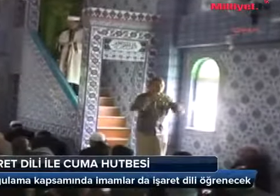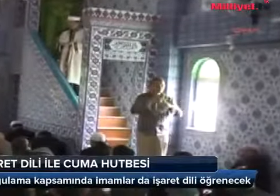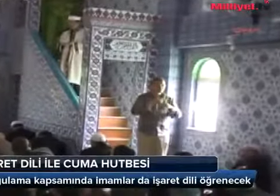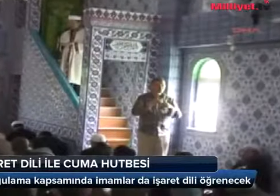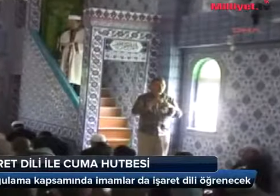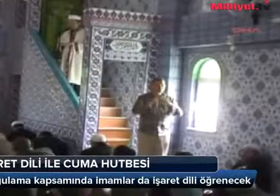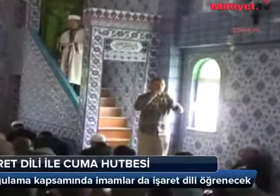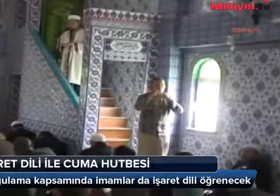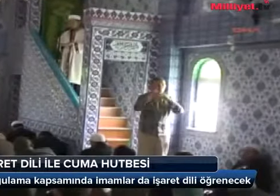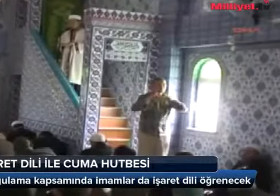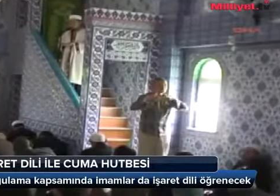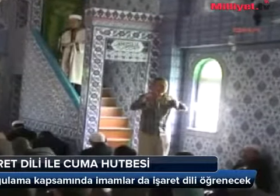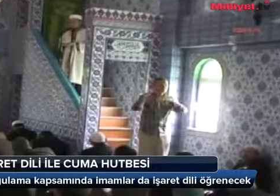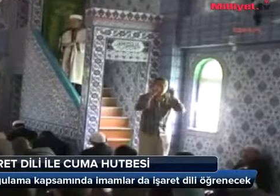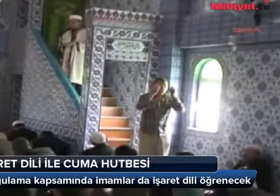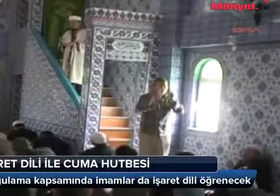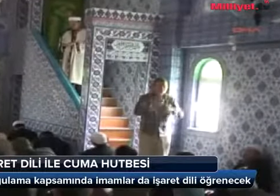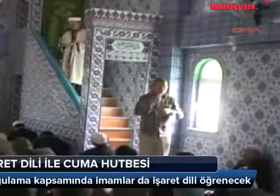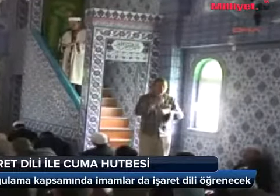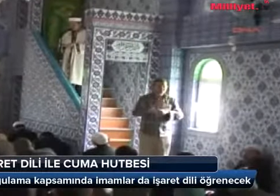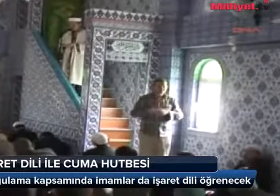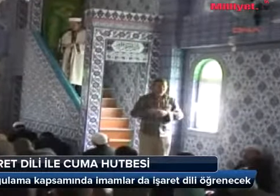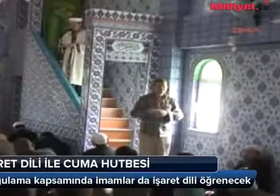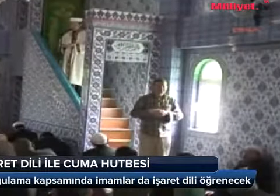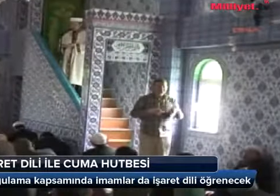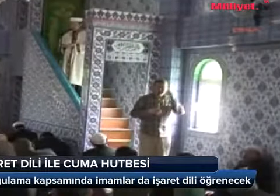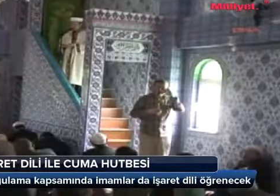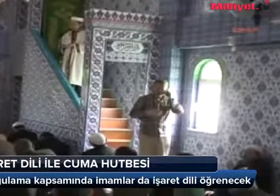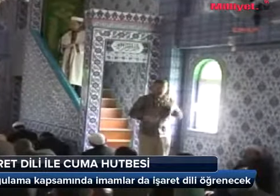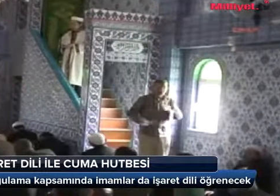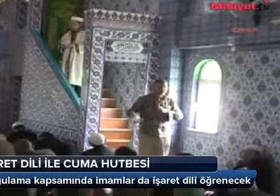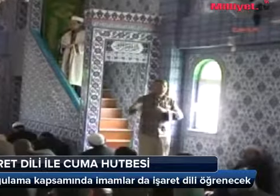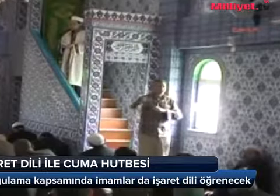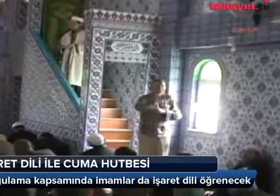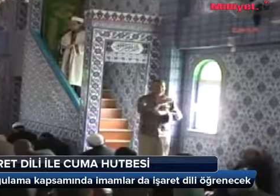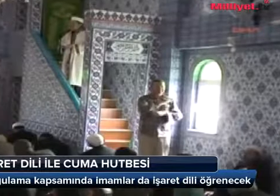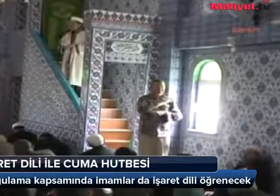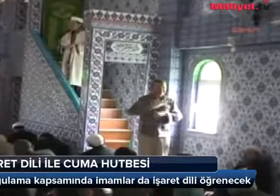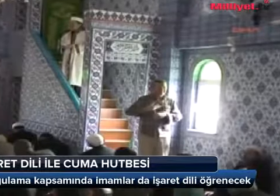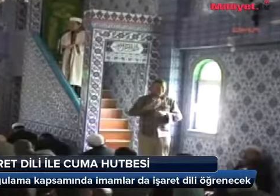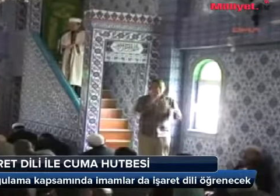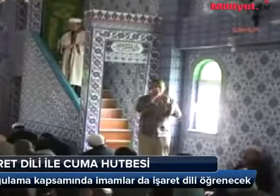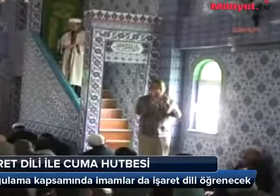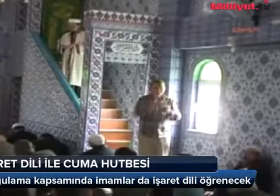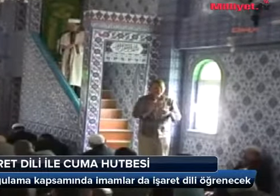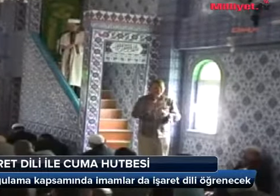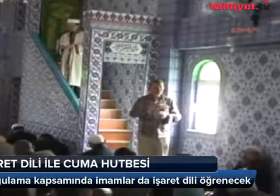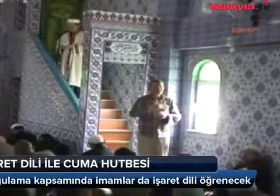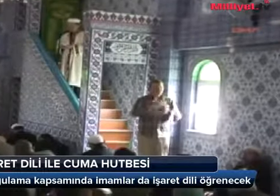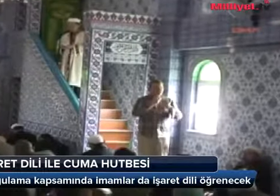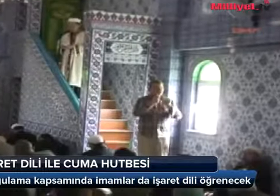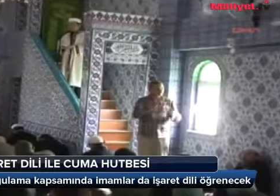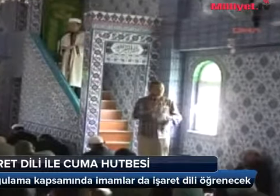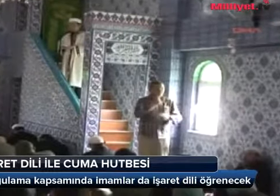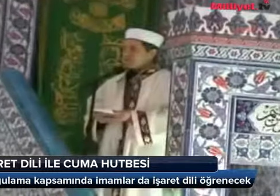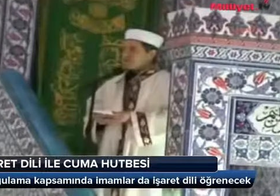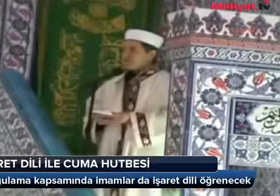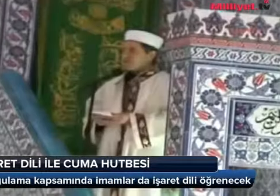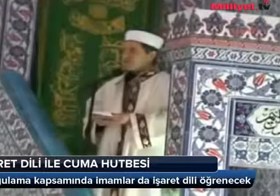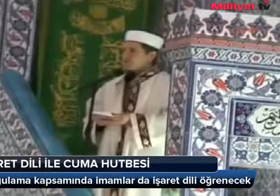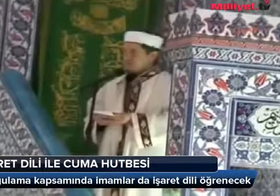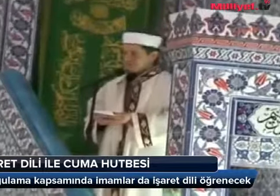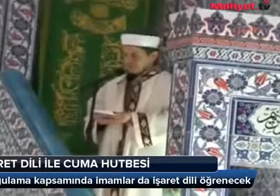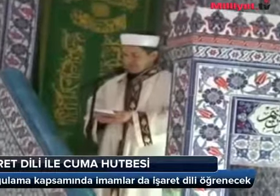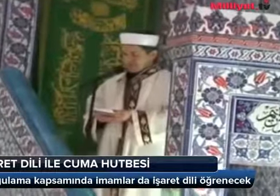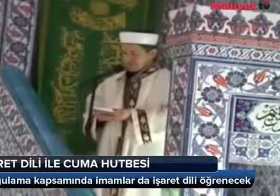toplum tarafından dışlanmışlardır onlar. Hepsi sevgiye... İmam hutbe okuyor, onun önünde duran